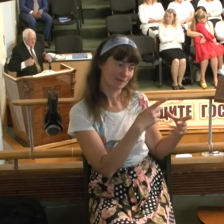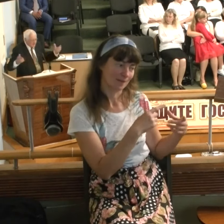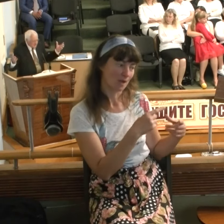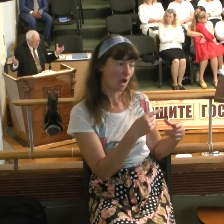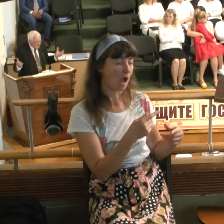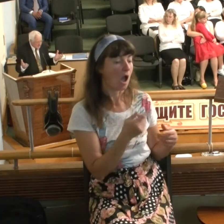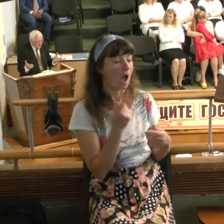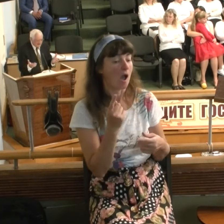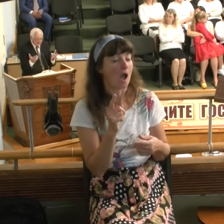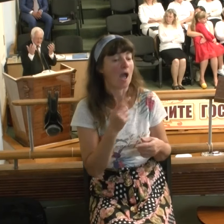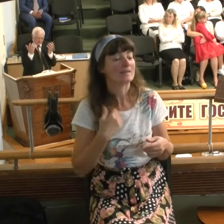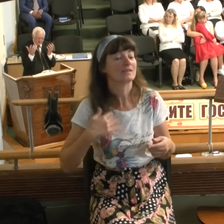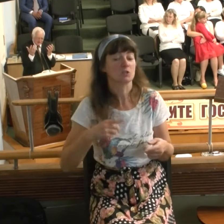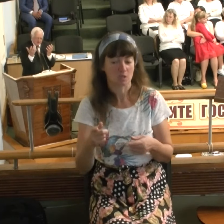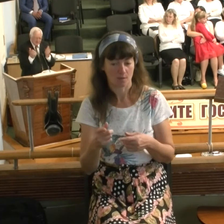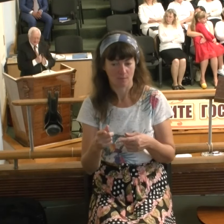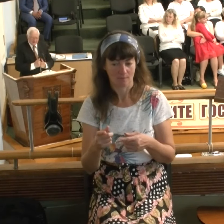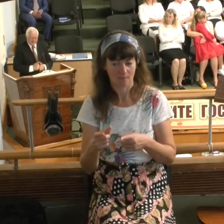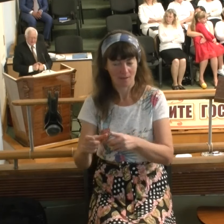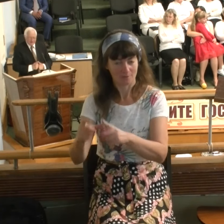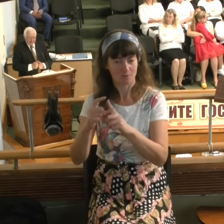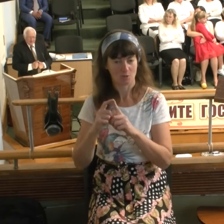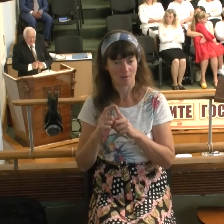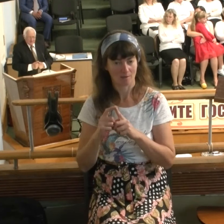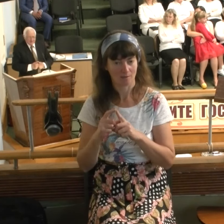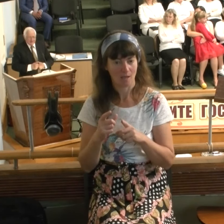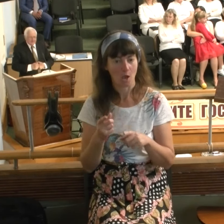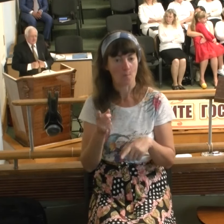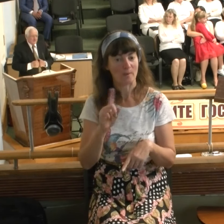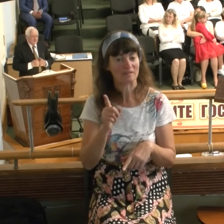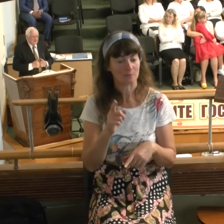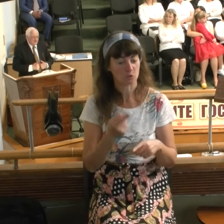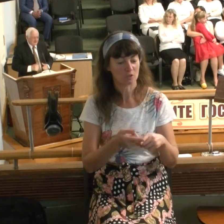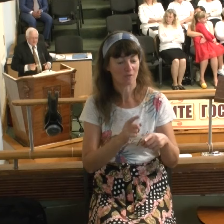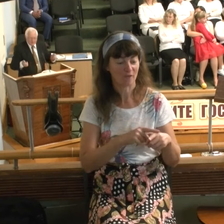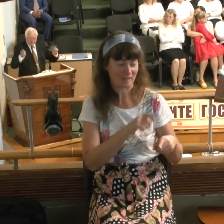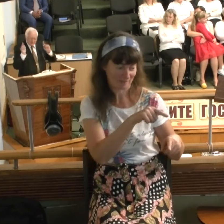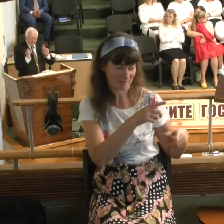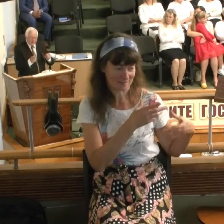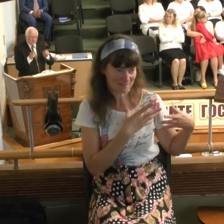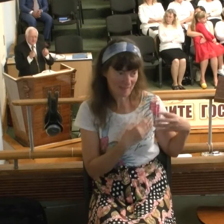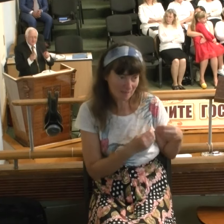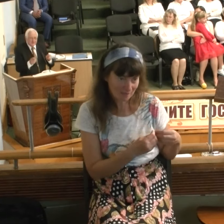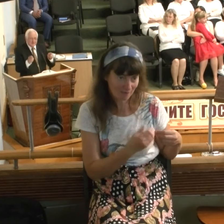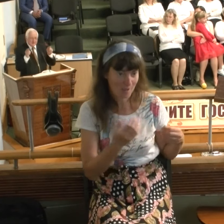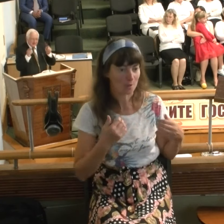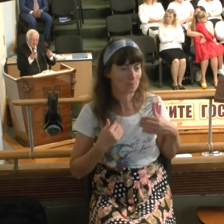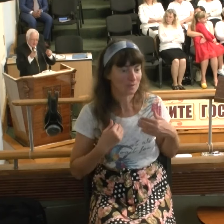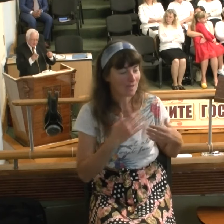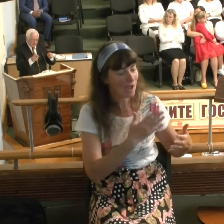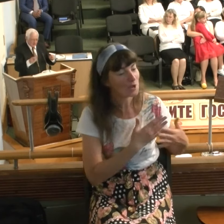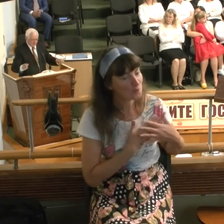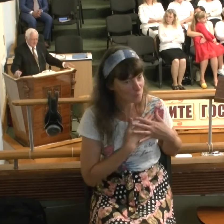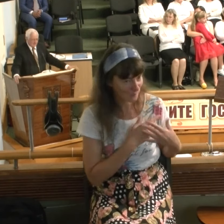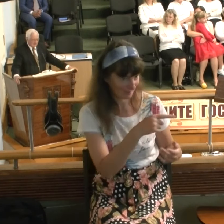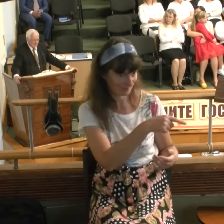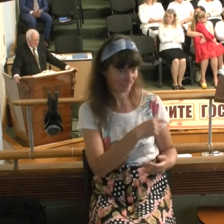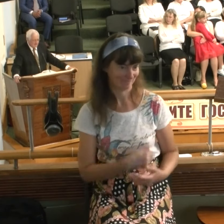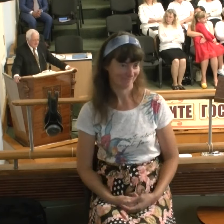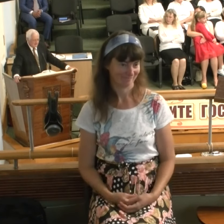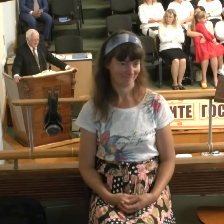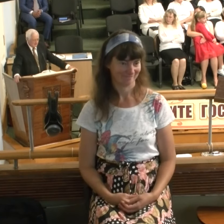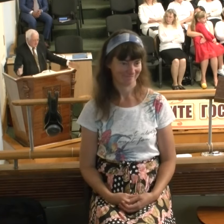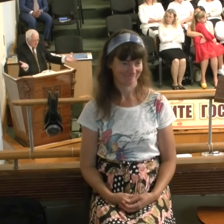Я думаю, когда повзрослеет этот мальчик, когда станет взрослым, он скажет, я еду в эту церковь, потому что я ее люблю.